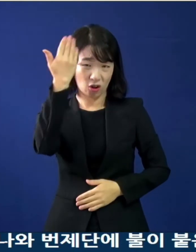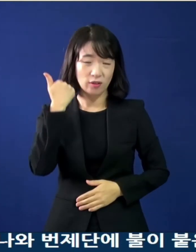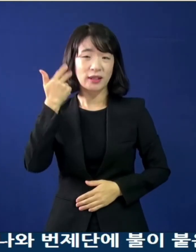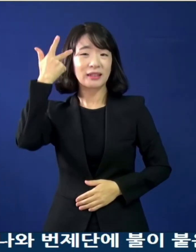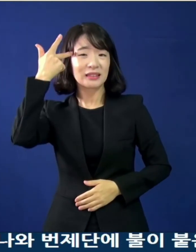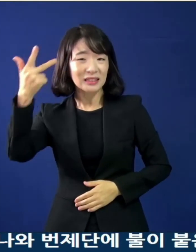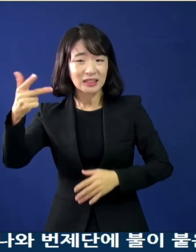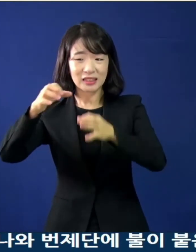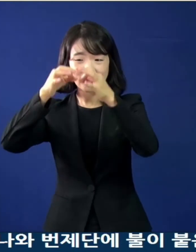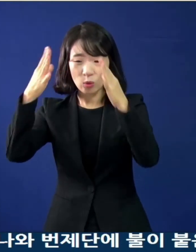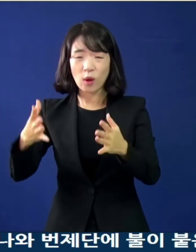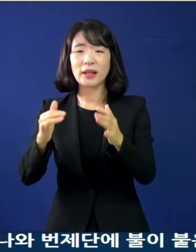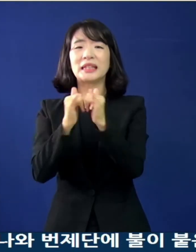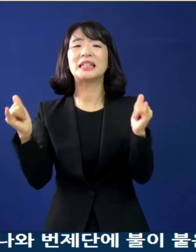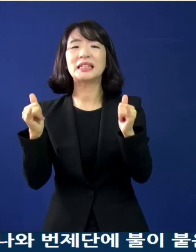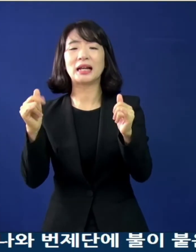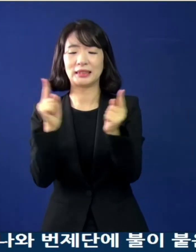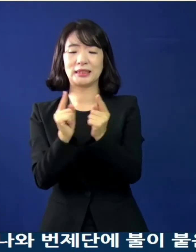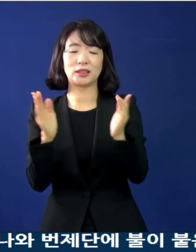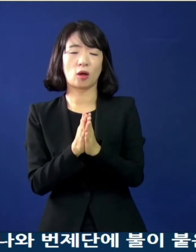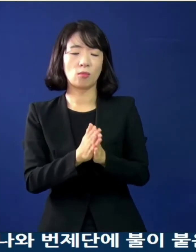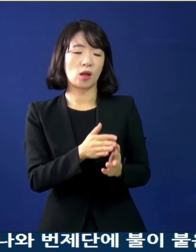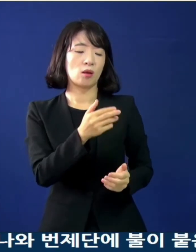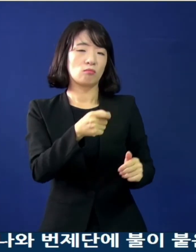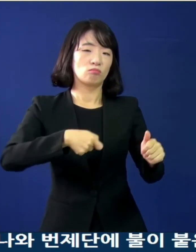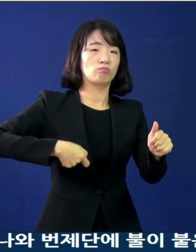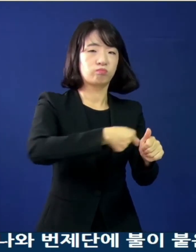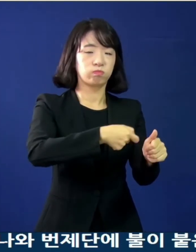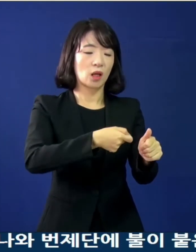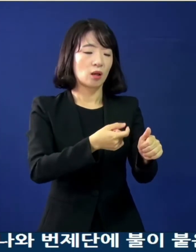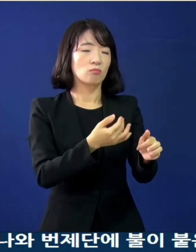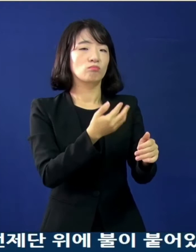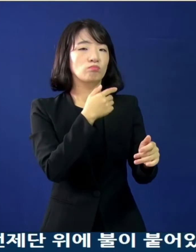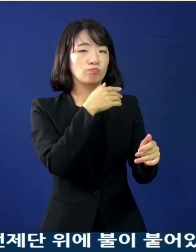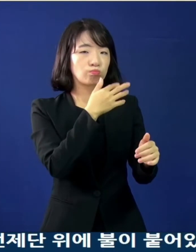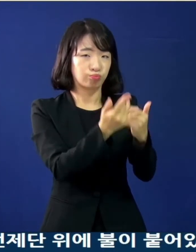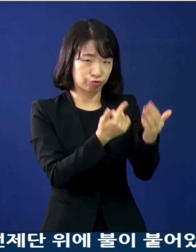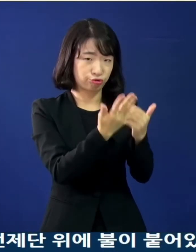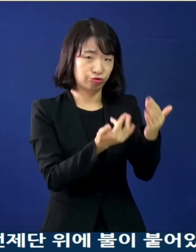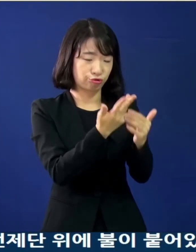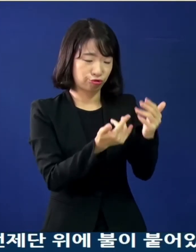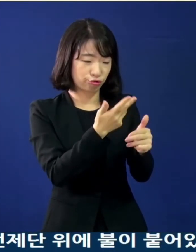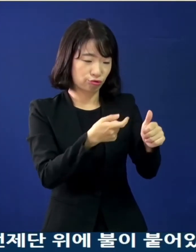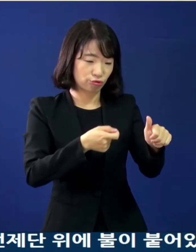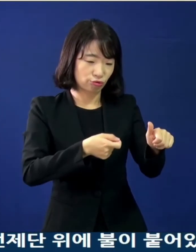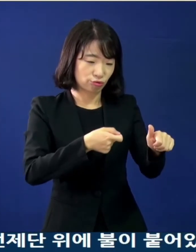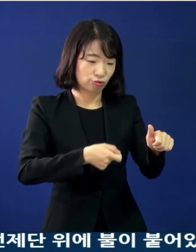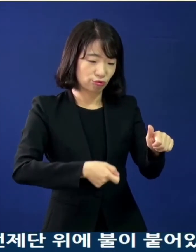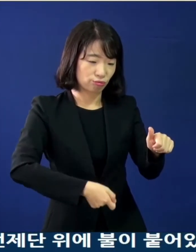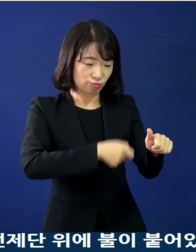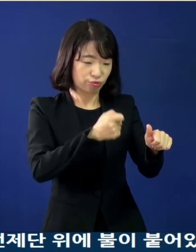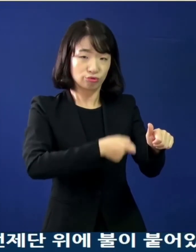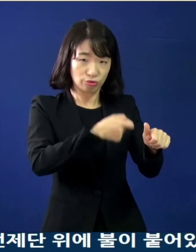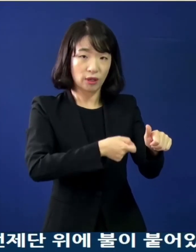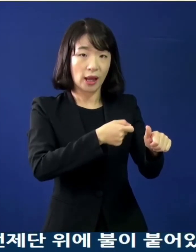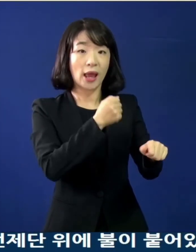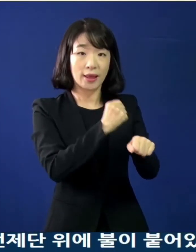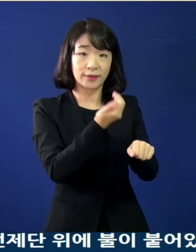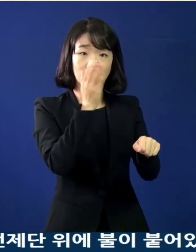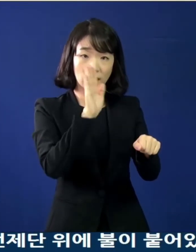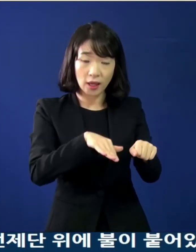동안은 인간이 불을 붙인 거예요. 제물을 태우기 위해서. 그런데 8일째에는 누구의 불이? 여호와의 불이